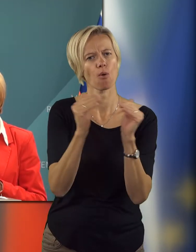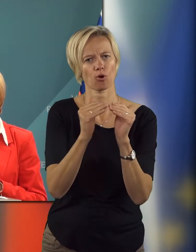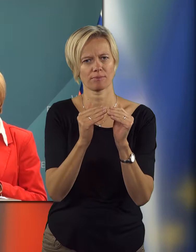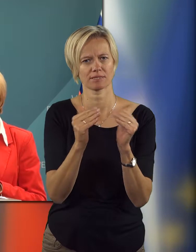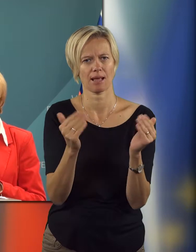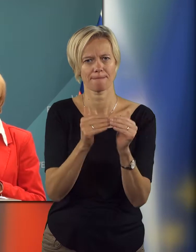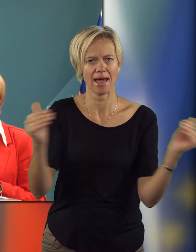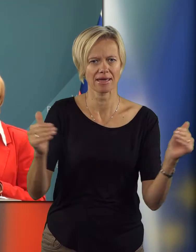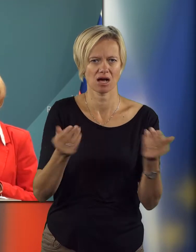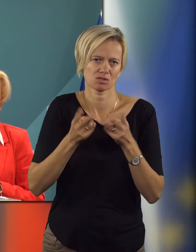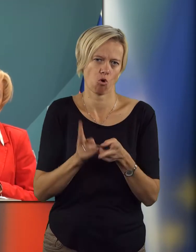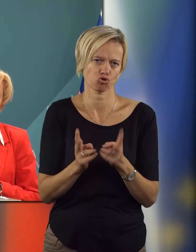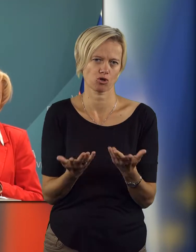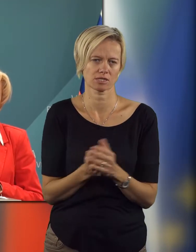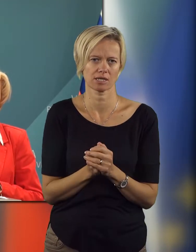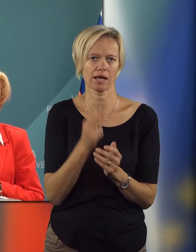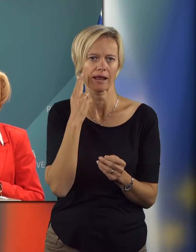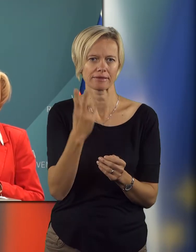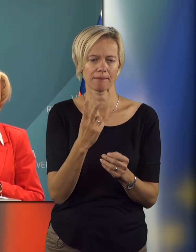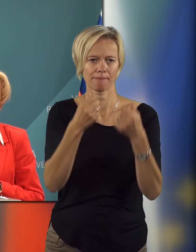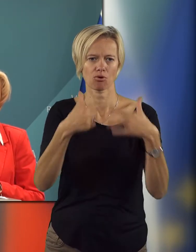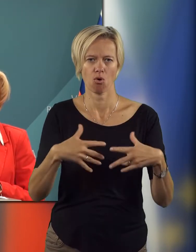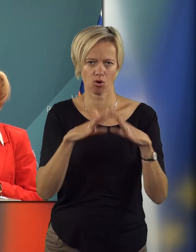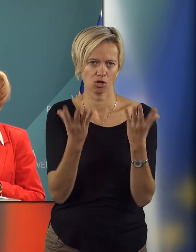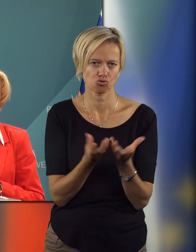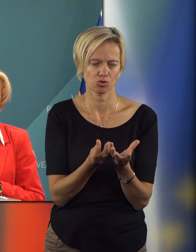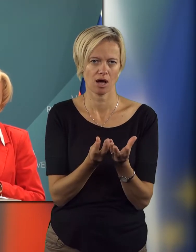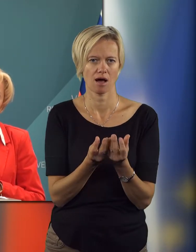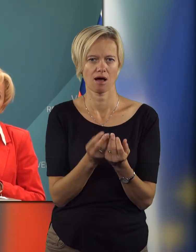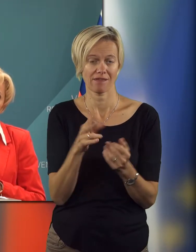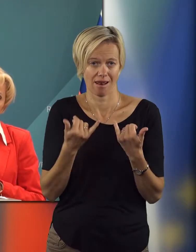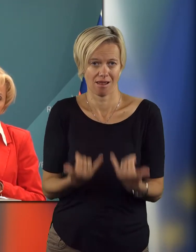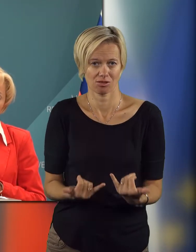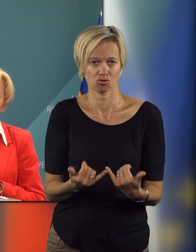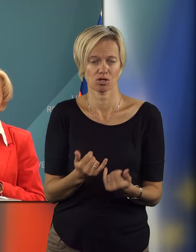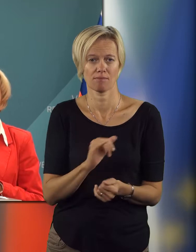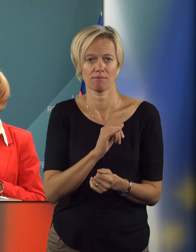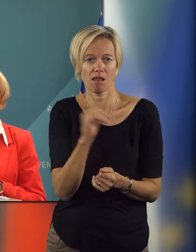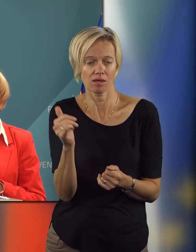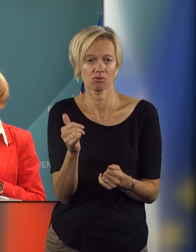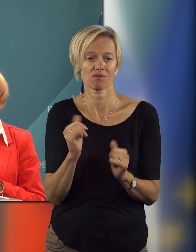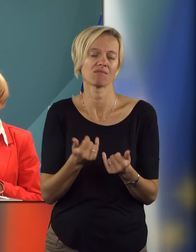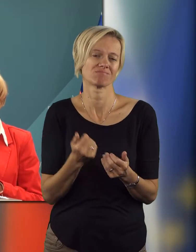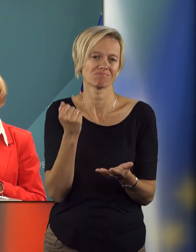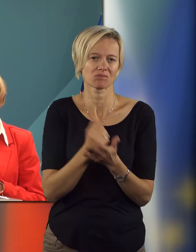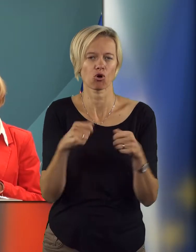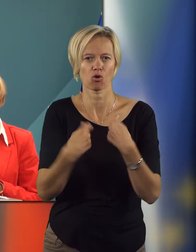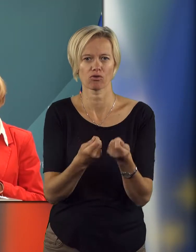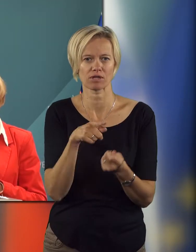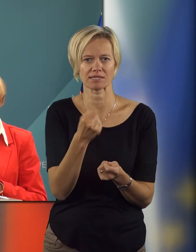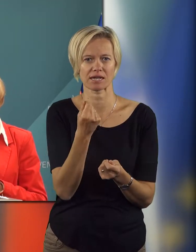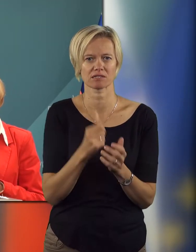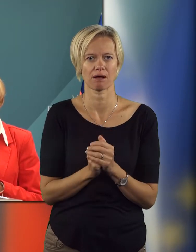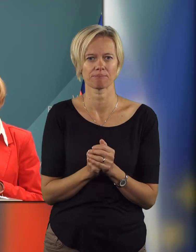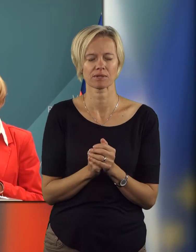kompromisna meja oziroma zmožnosti glede proračuna v letošnjem letu, da se zagotovijo